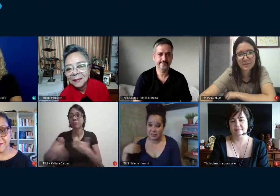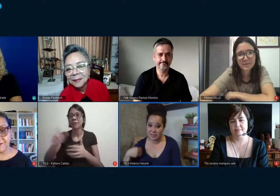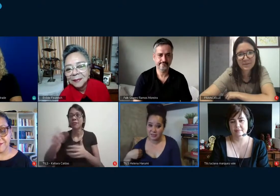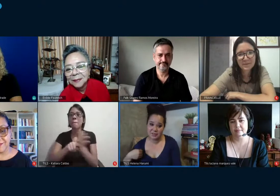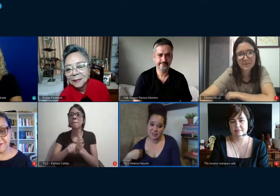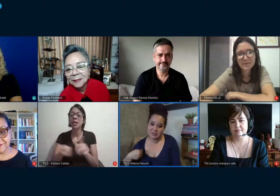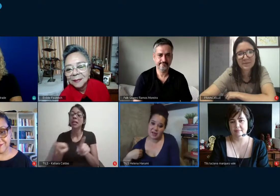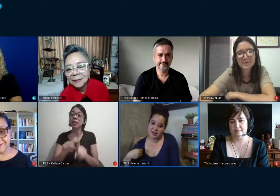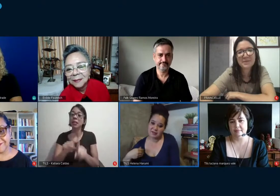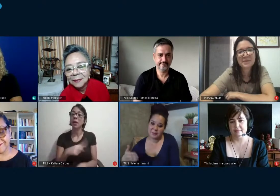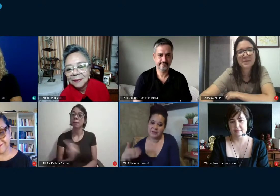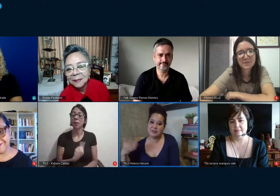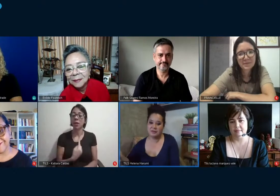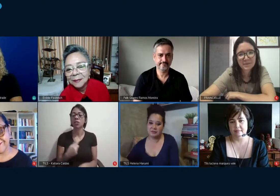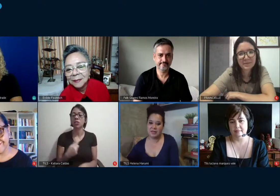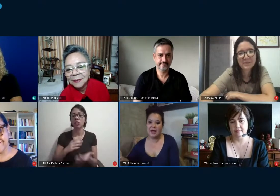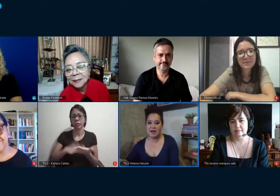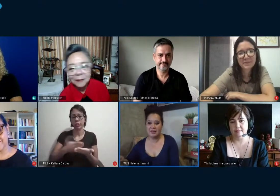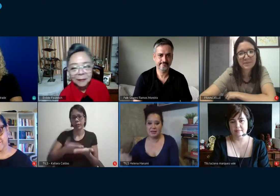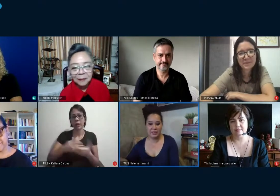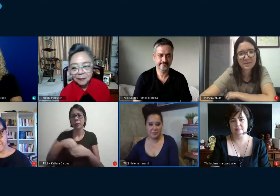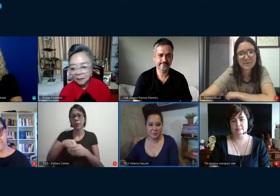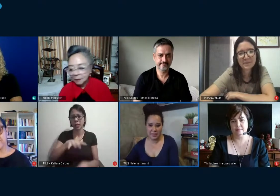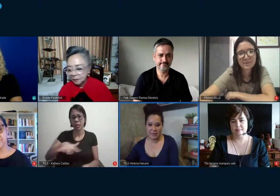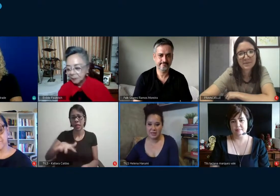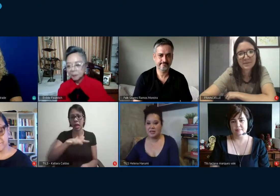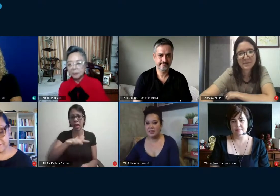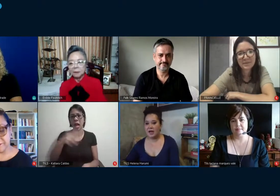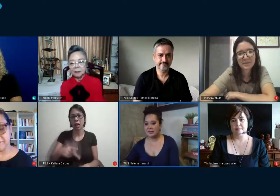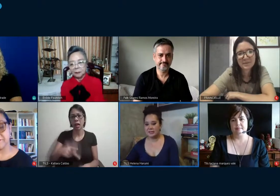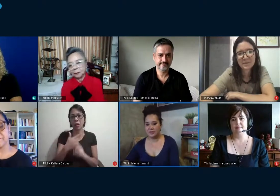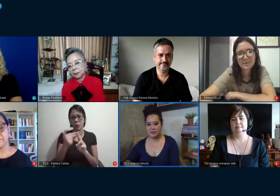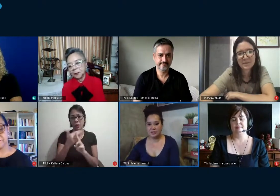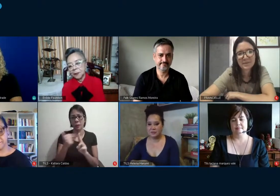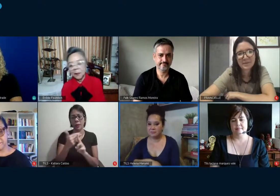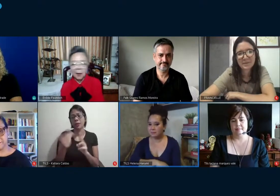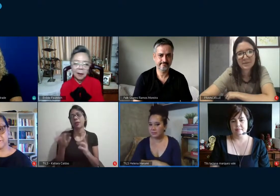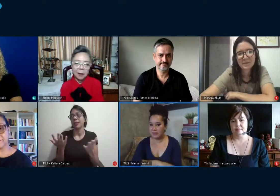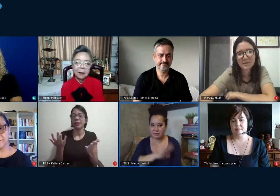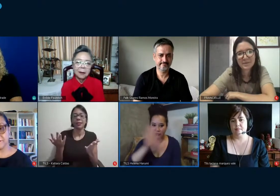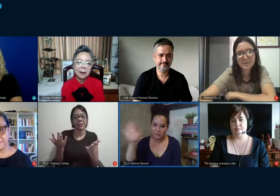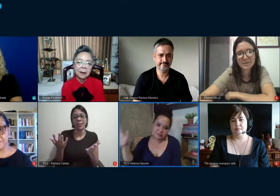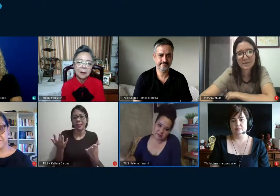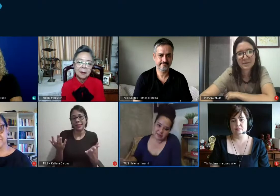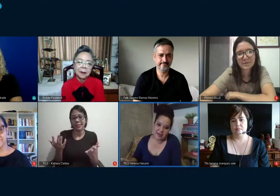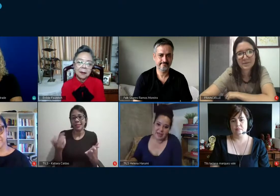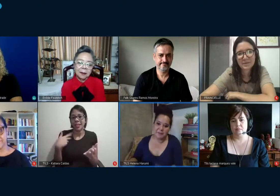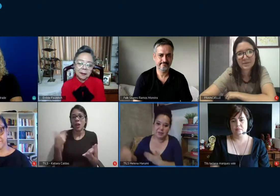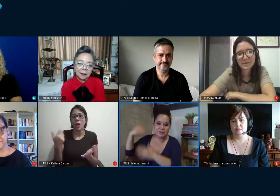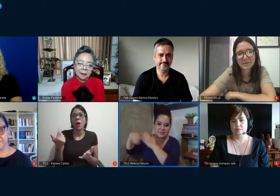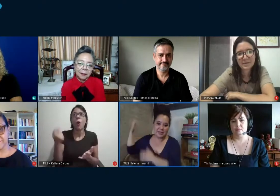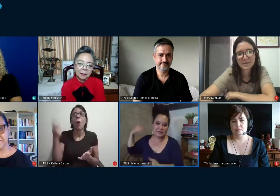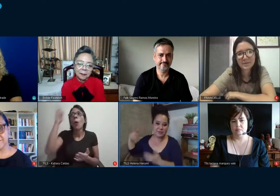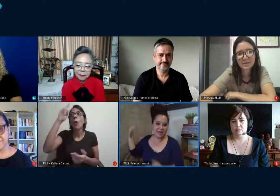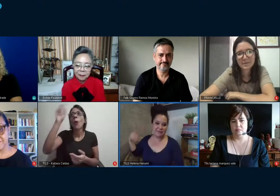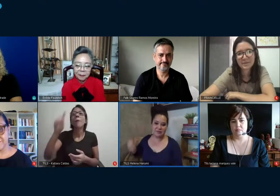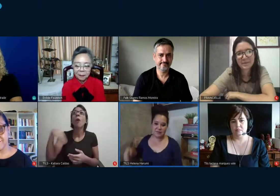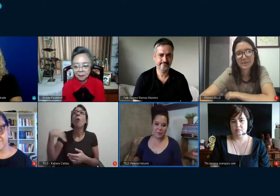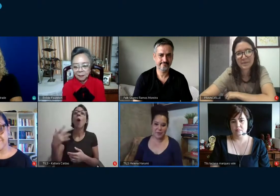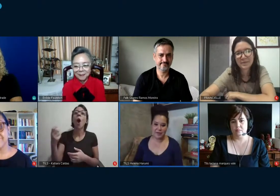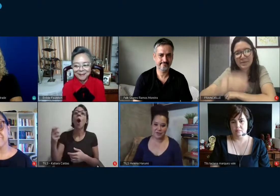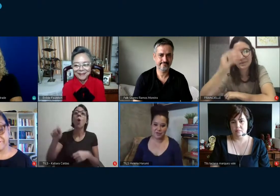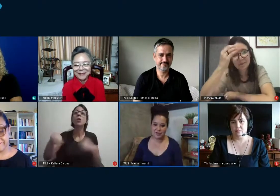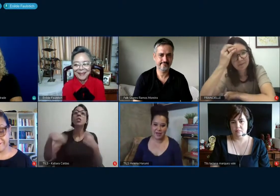para a gente que está interpretando na área, na UNB, assim, a gente nem lembra dos sinais que